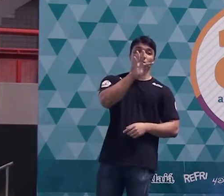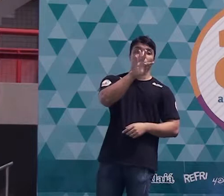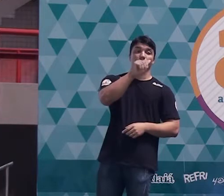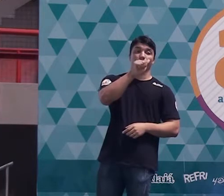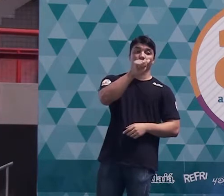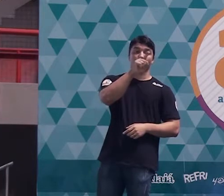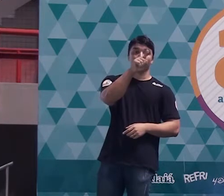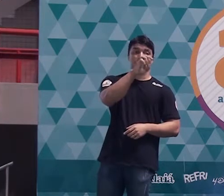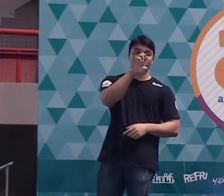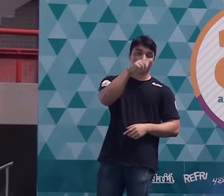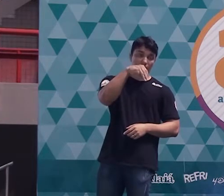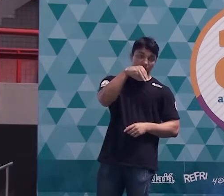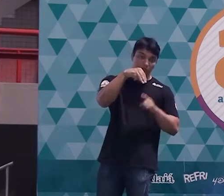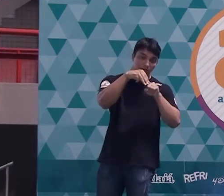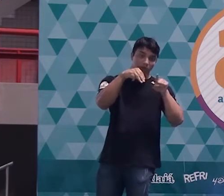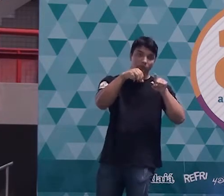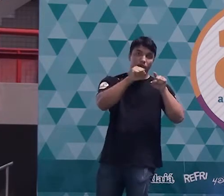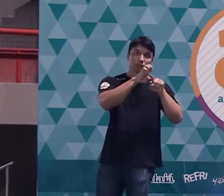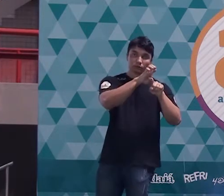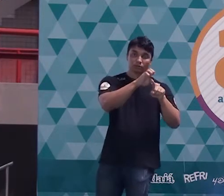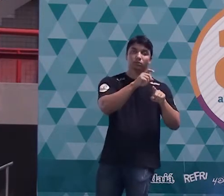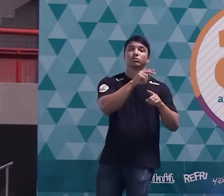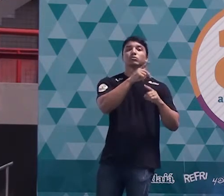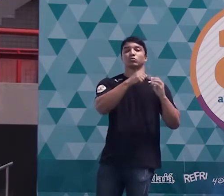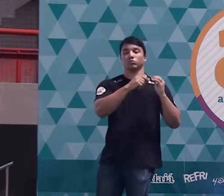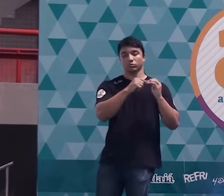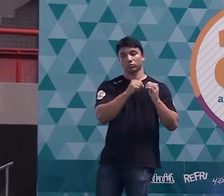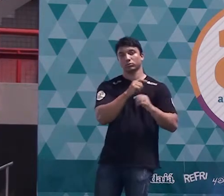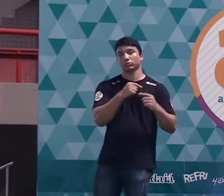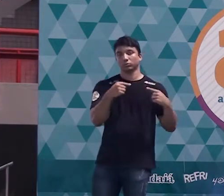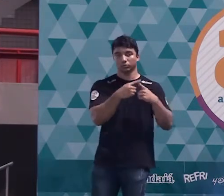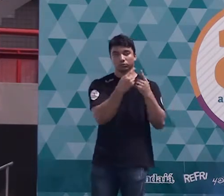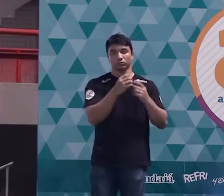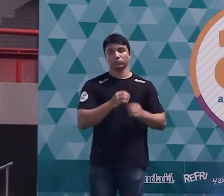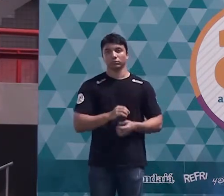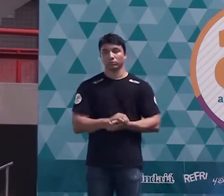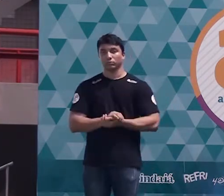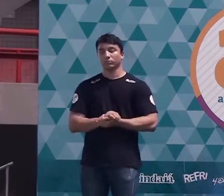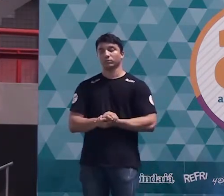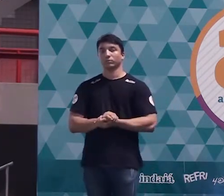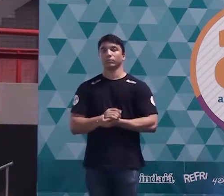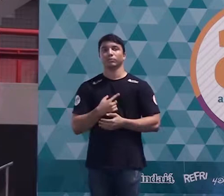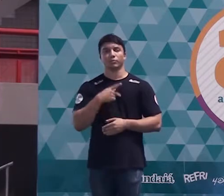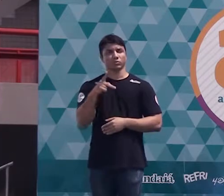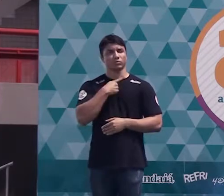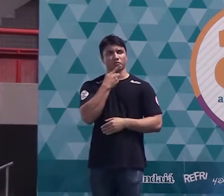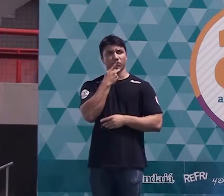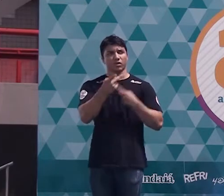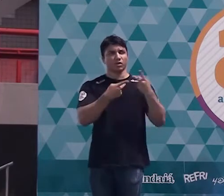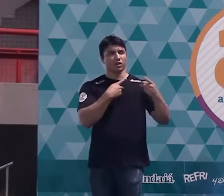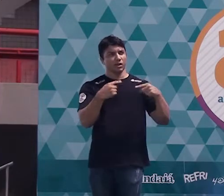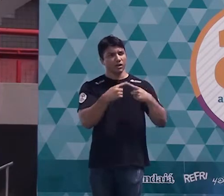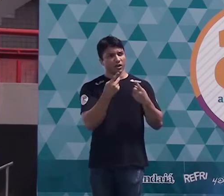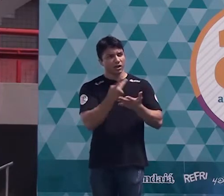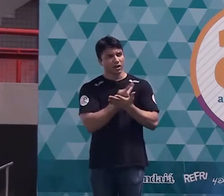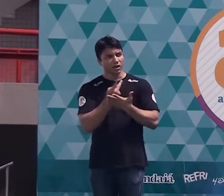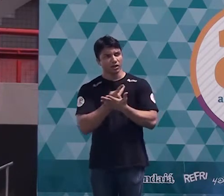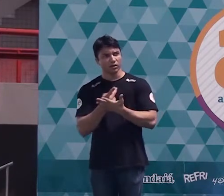faz-se unhas, é fazem-se unhas. Professor, o povo fala muito errado,